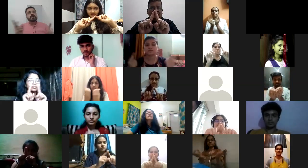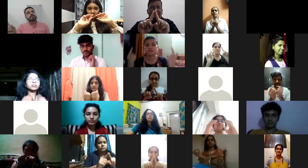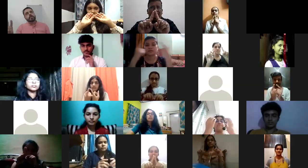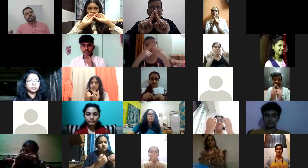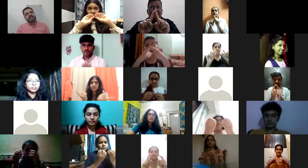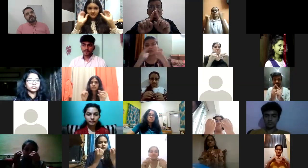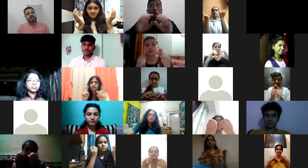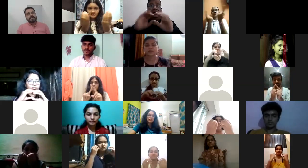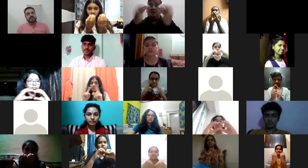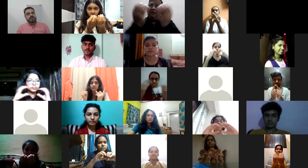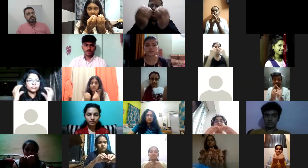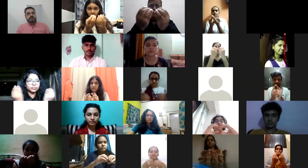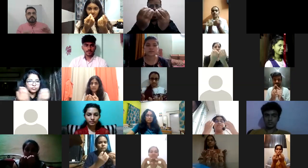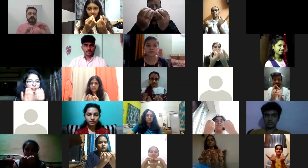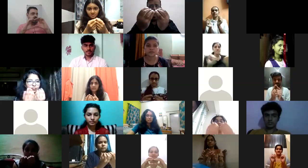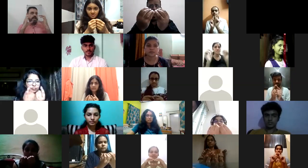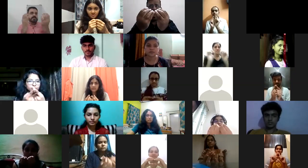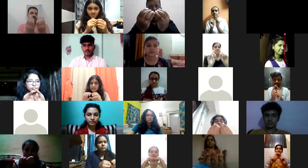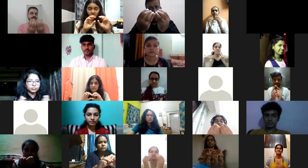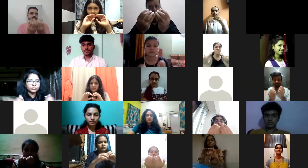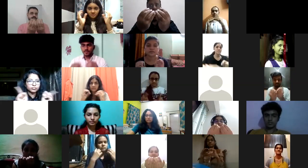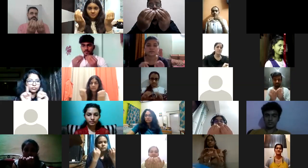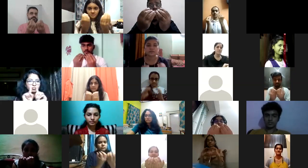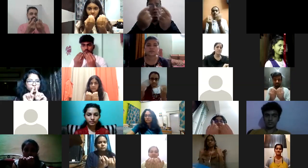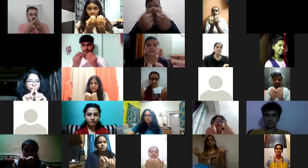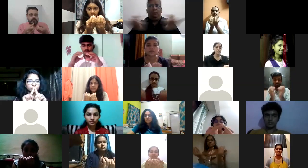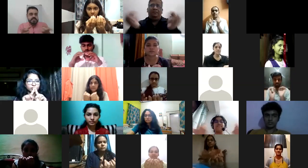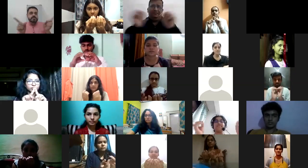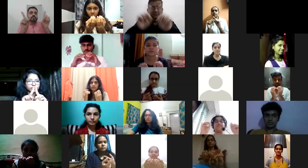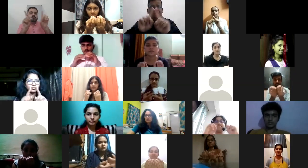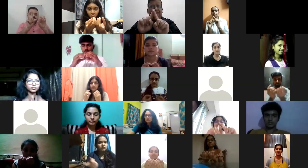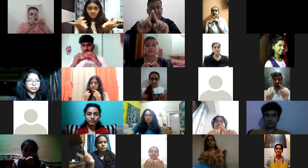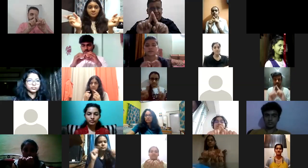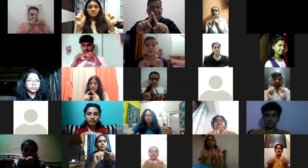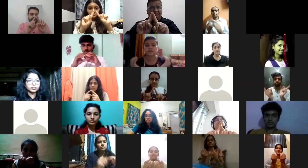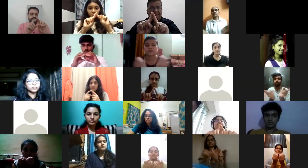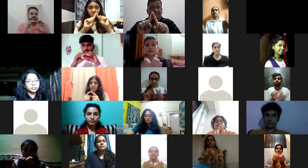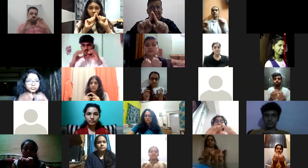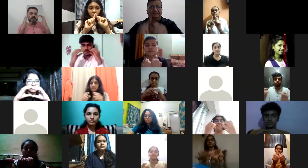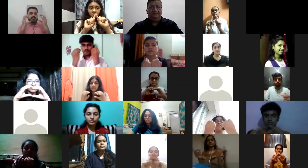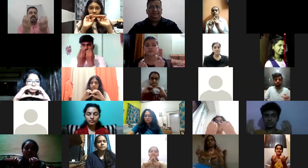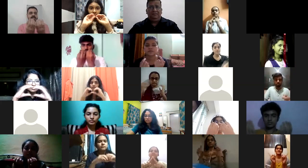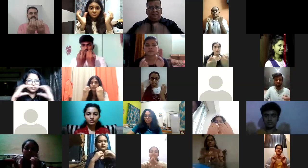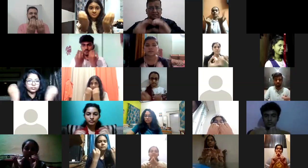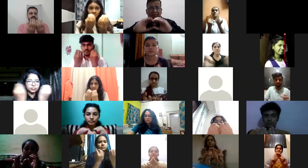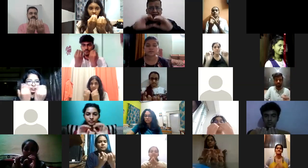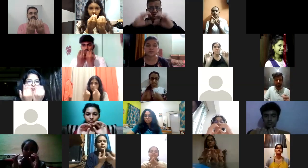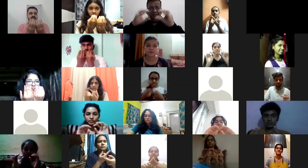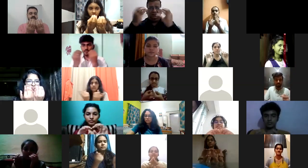दोनों भी चलेगा. Class. Or this is room. This is class. Are you going